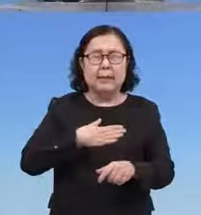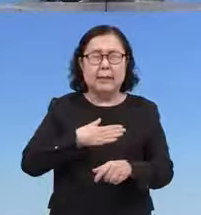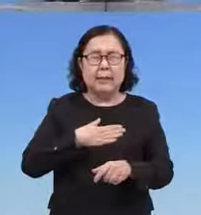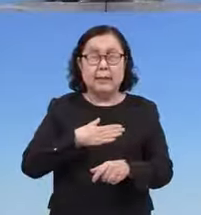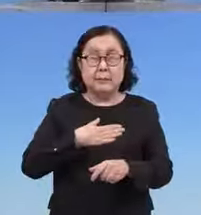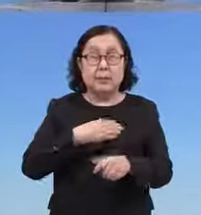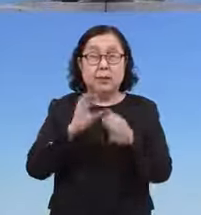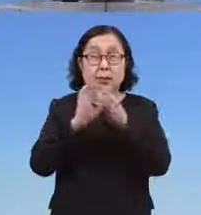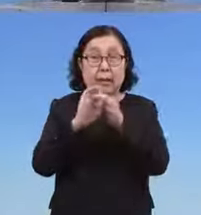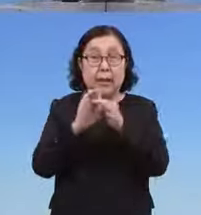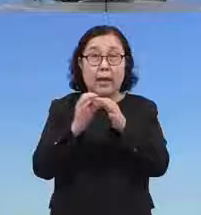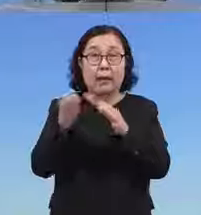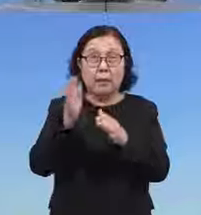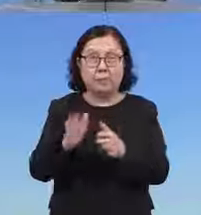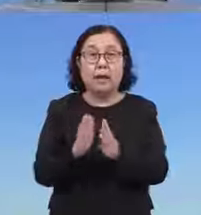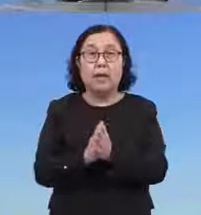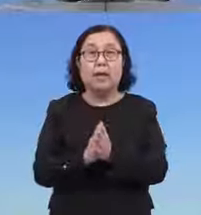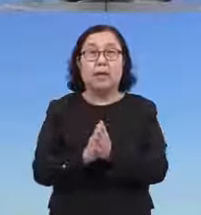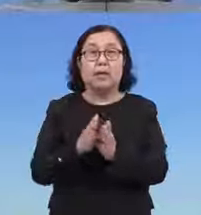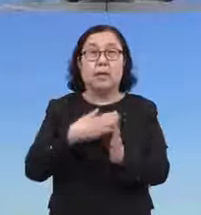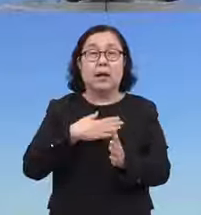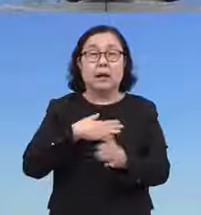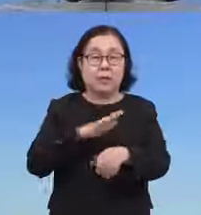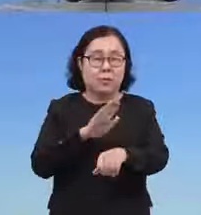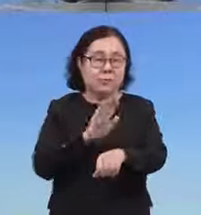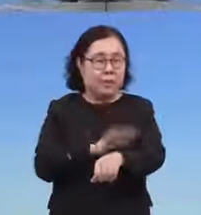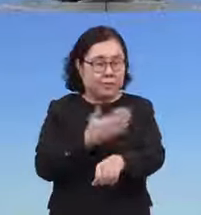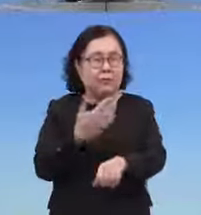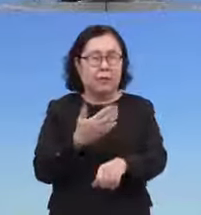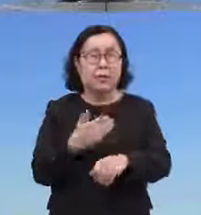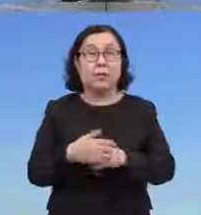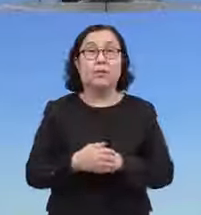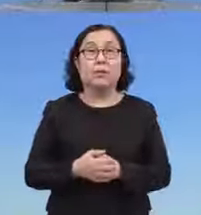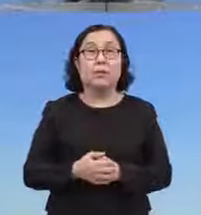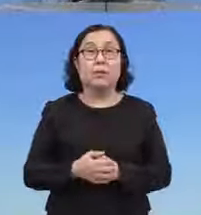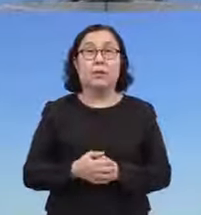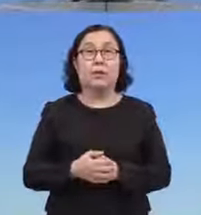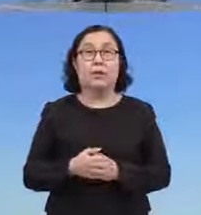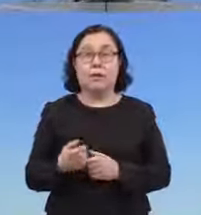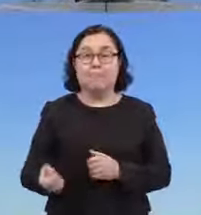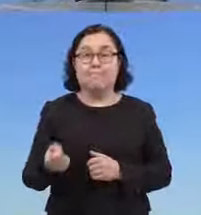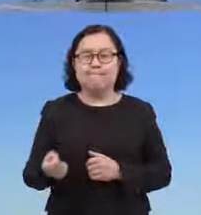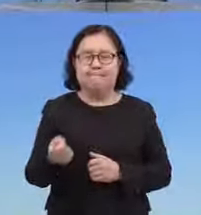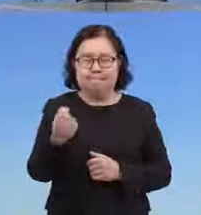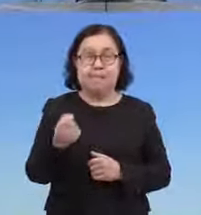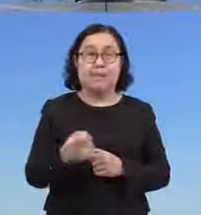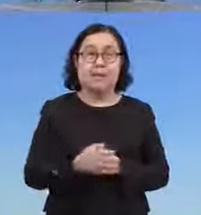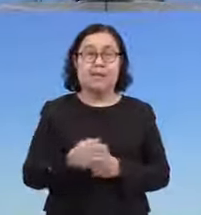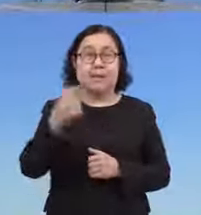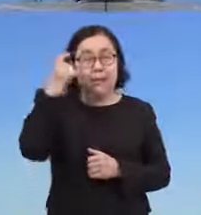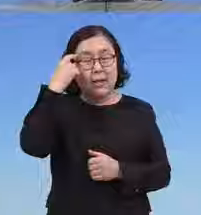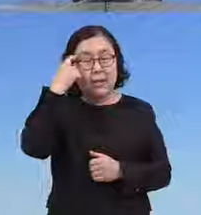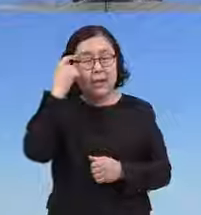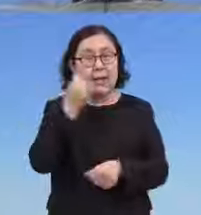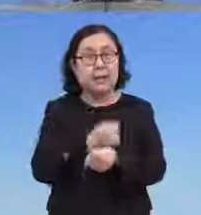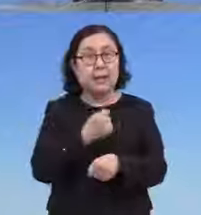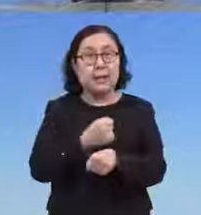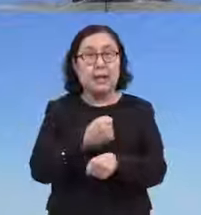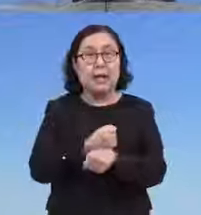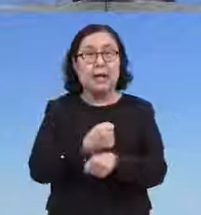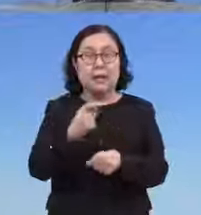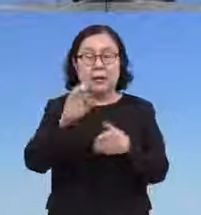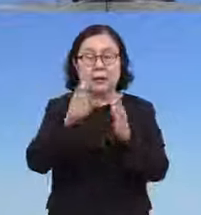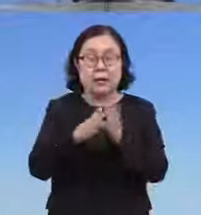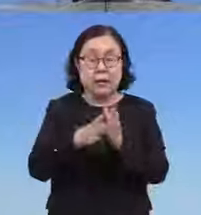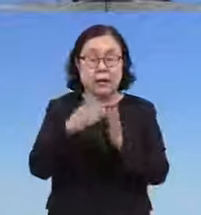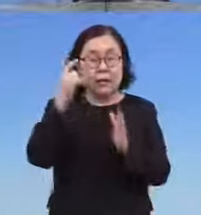지금 생각하면 그래도 그러면 안 되는 짓을 한 겁니다. 왜? 저는 지금 이 적시의 의미를